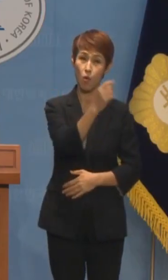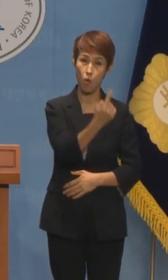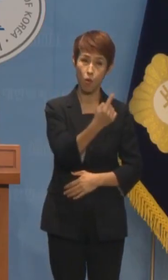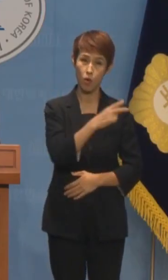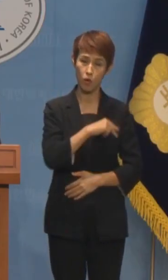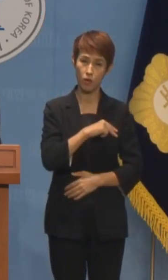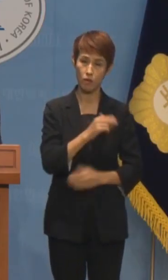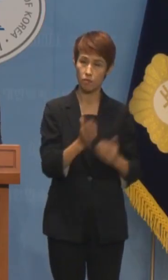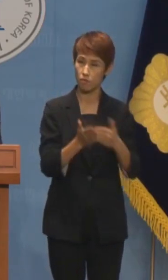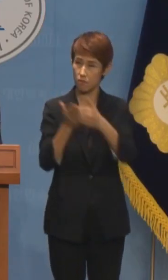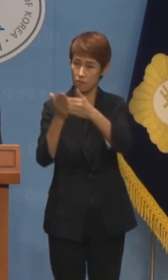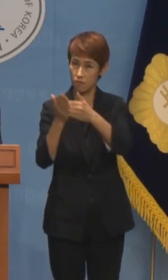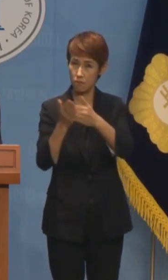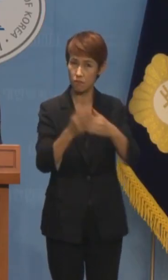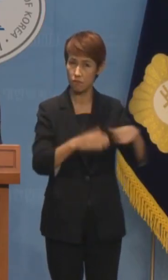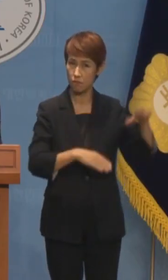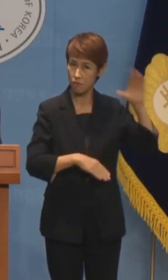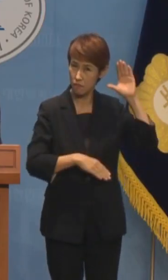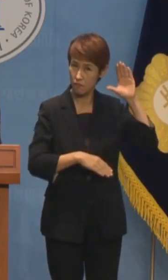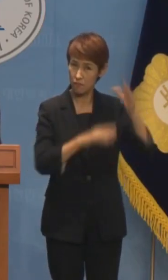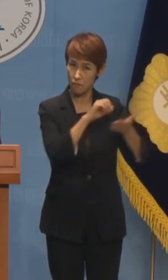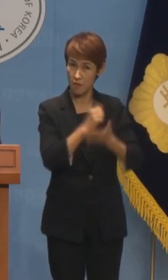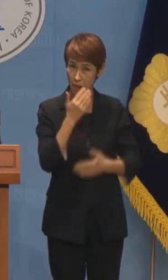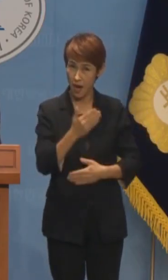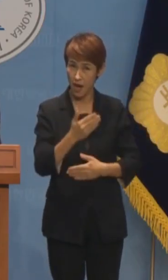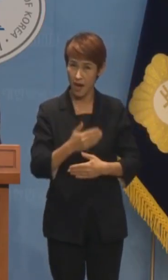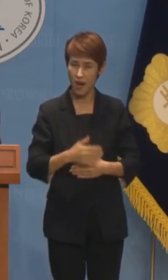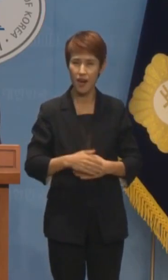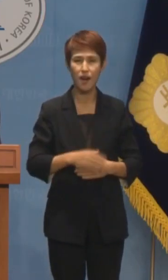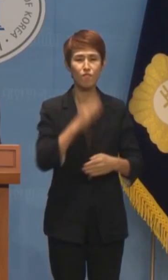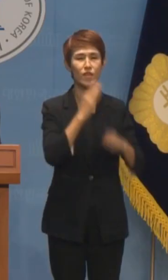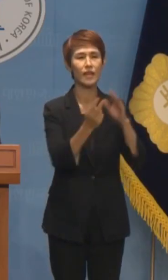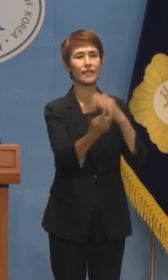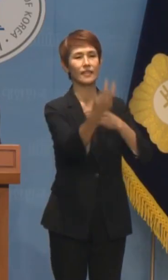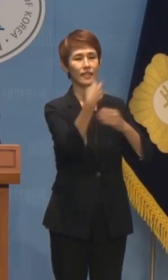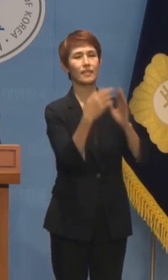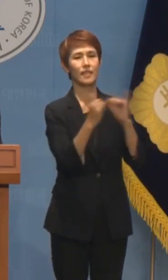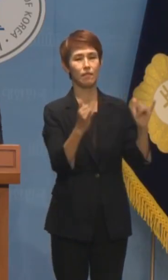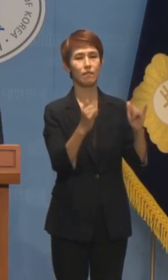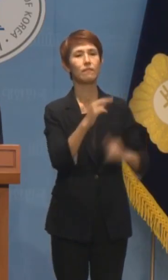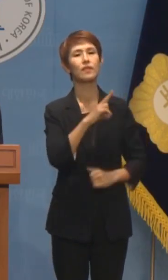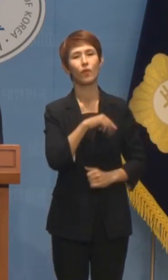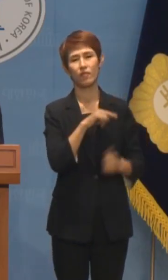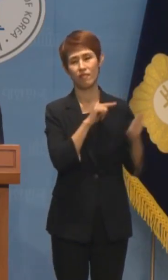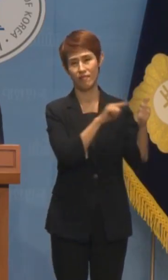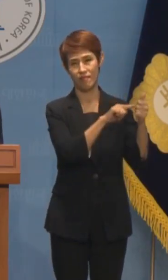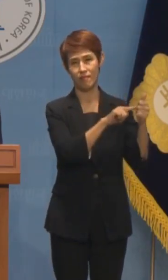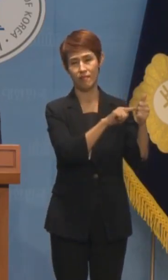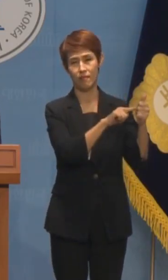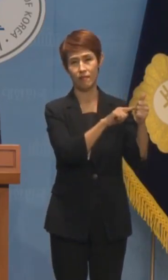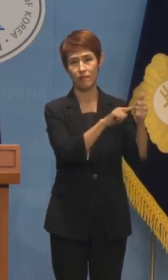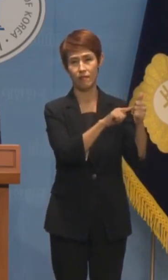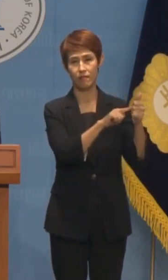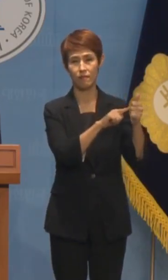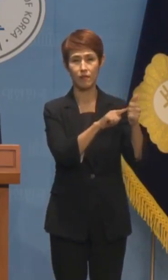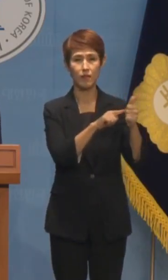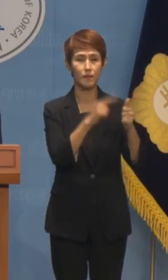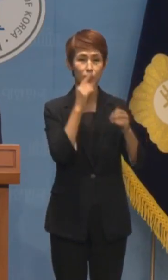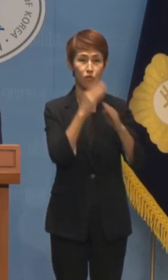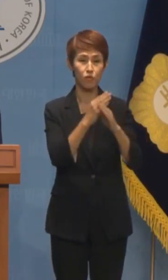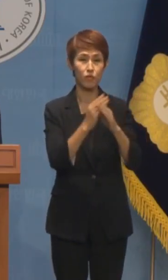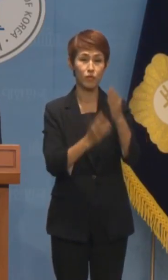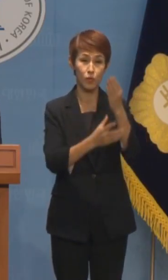들으려나. 북한 외교관 출신으로 망명 뒤 국민의힘 의원을 지낸 태영호